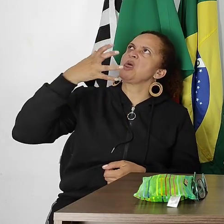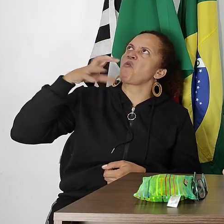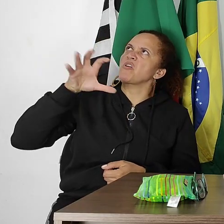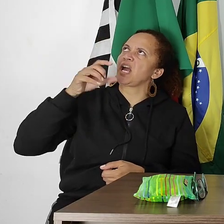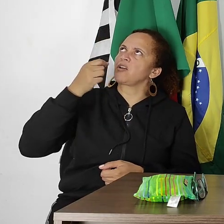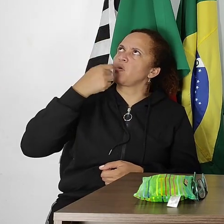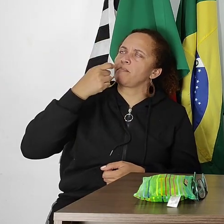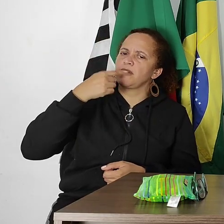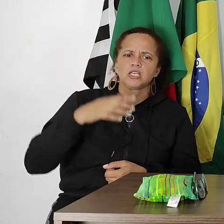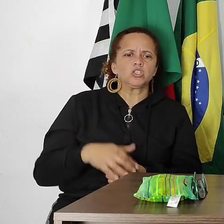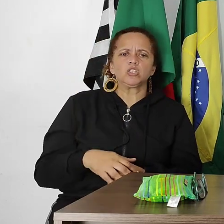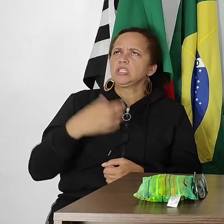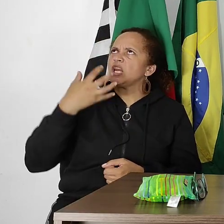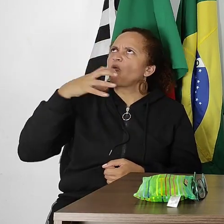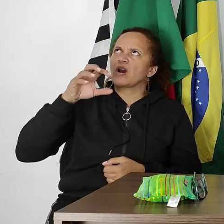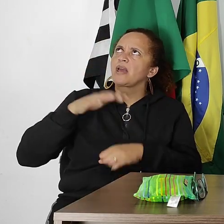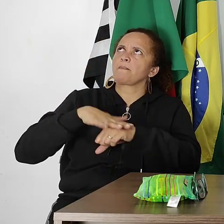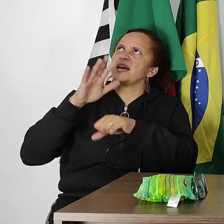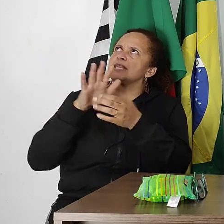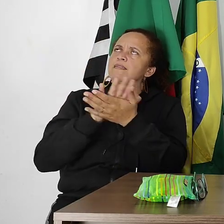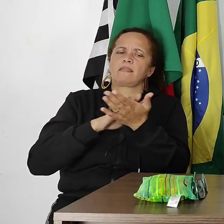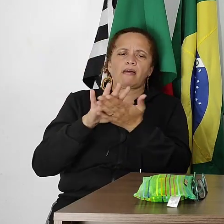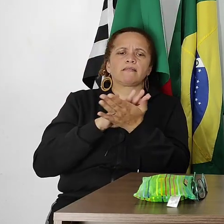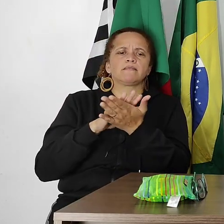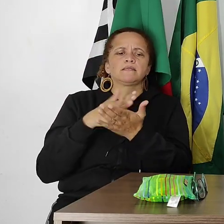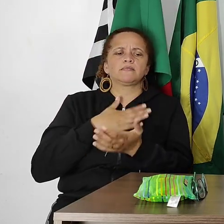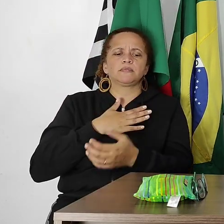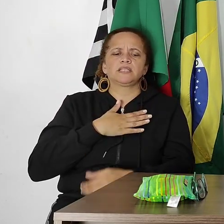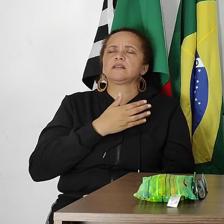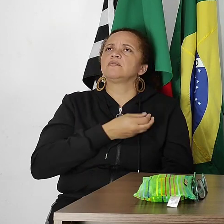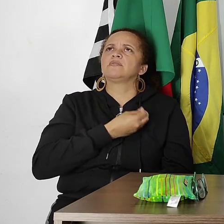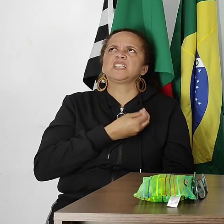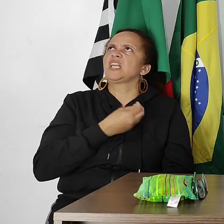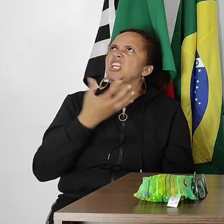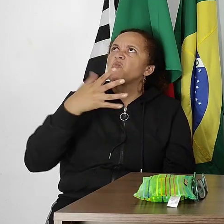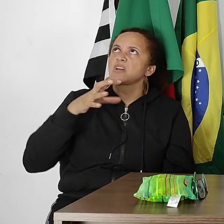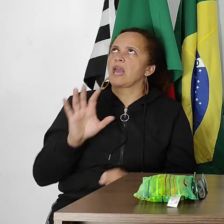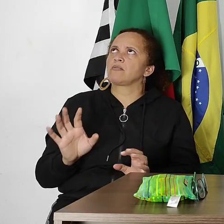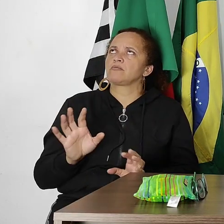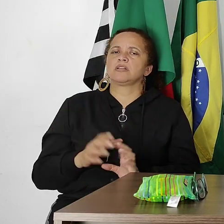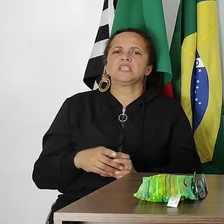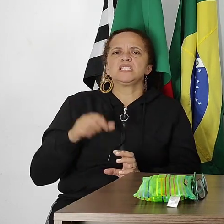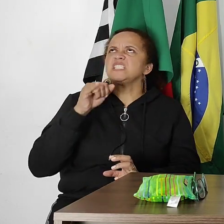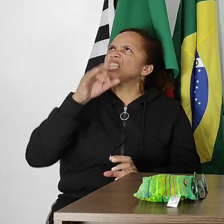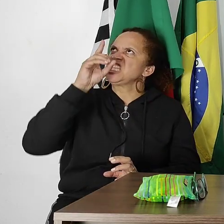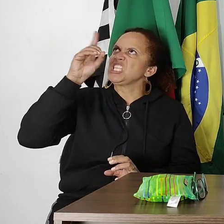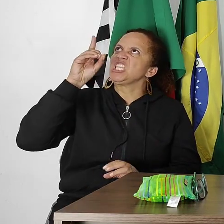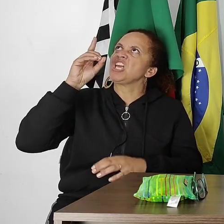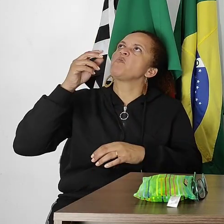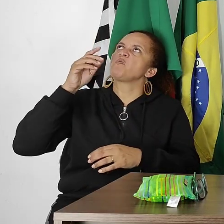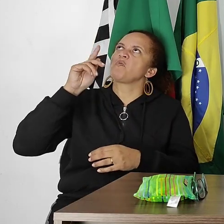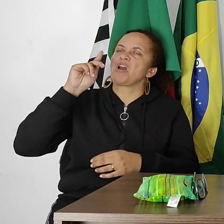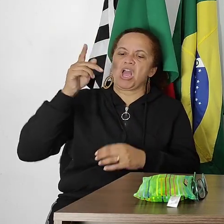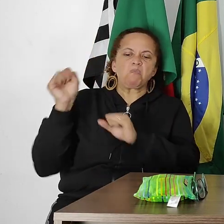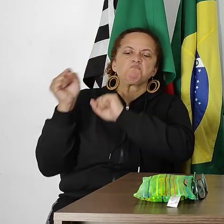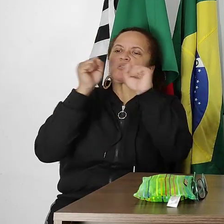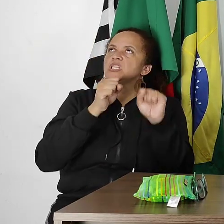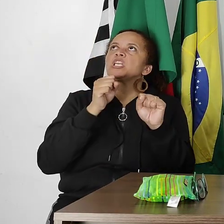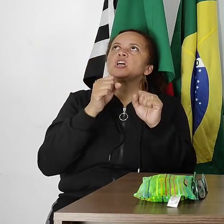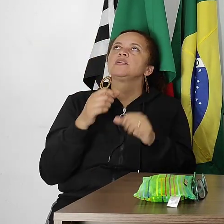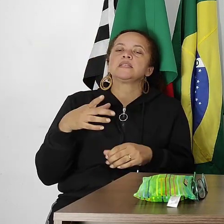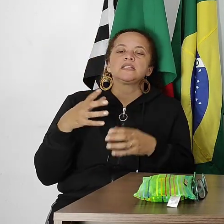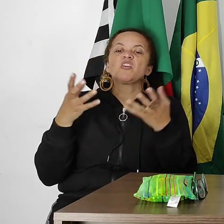vou mais tomar esse remédio e nem quero saber mais desse remédio. Se o Senhor falou que o Senhor faz tudo aquilo, eu quero que o